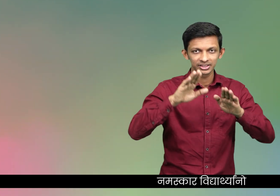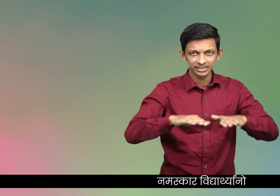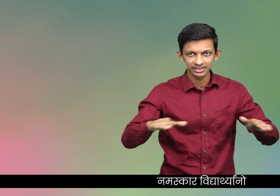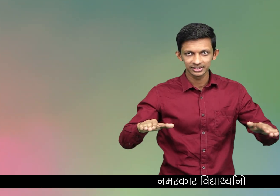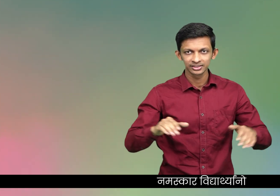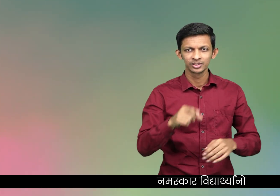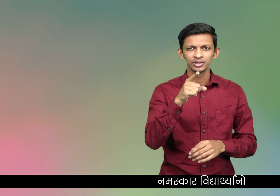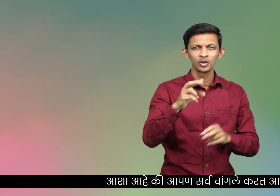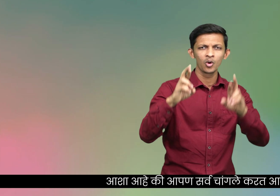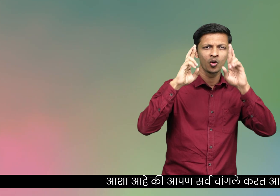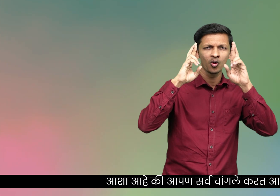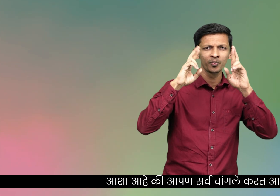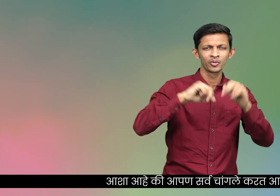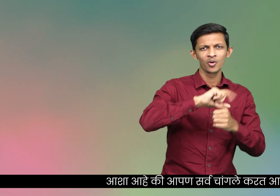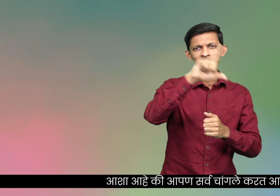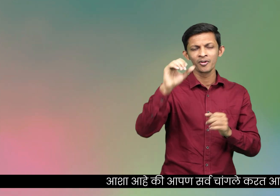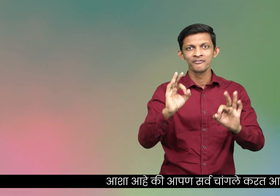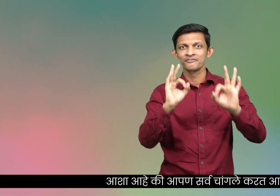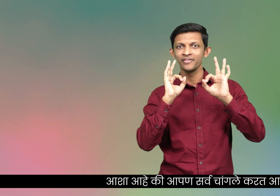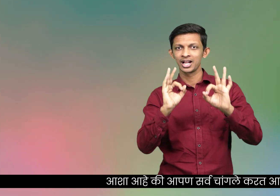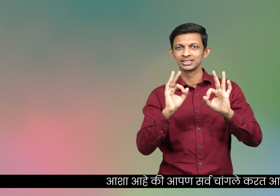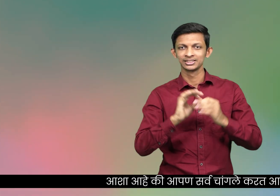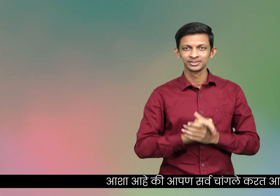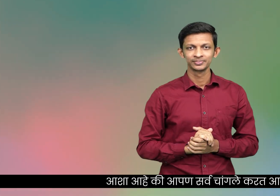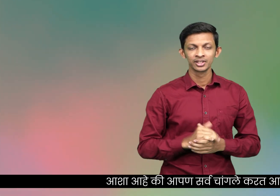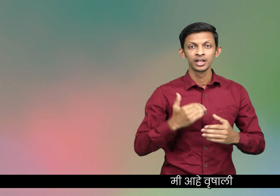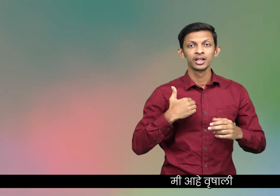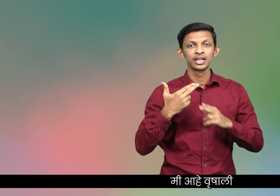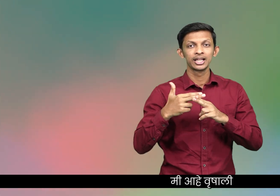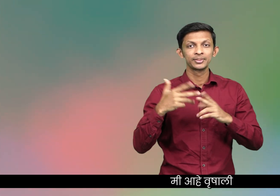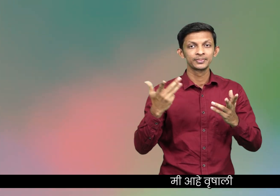विद्यार्थ्यांनो, आशा आहे की आपण सर्व चांगले करत आहात. मी आहे वृषाली.